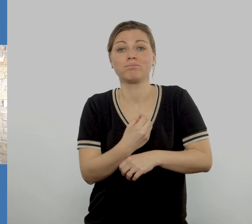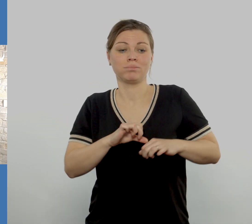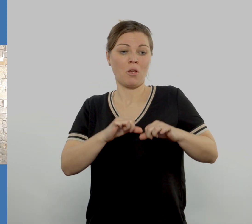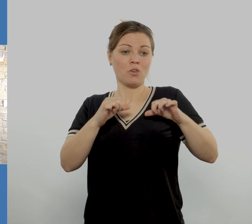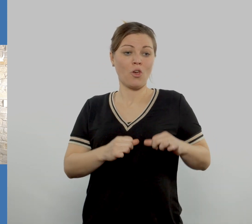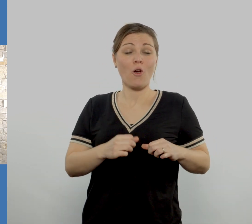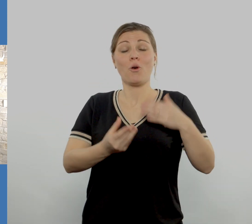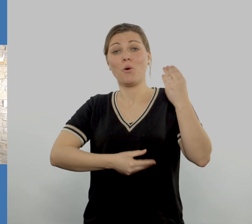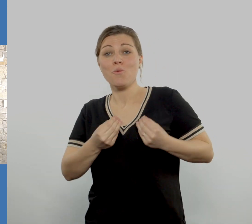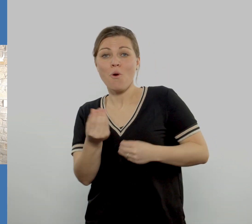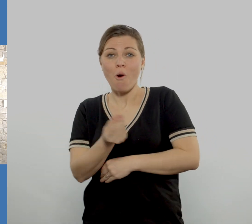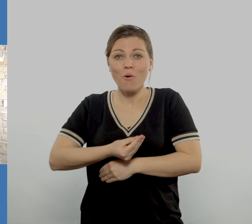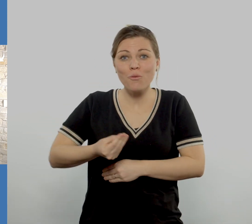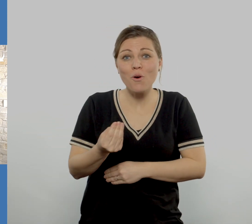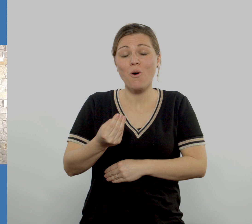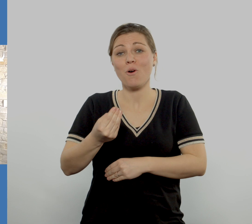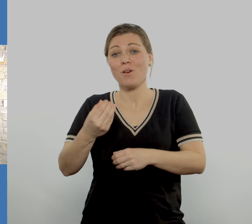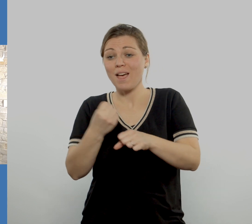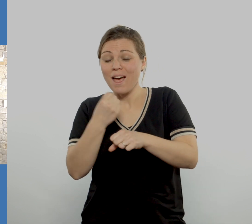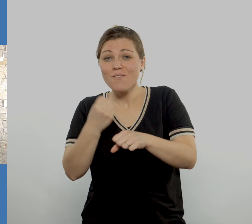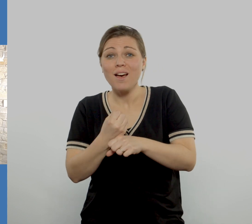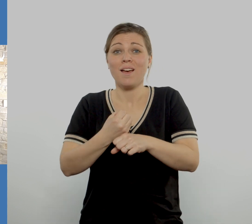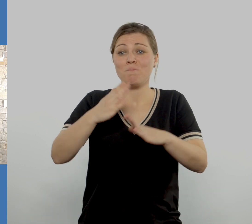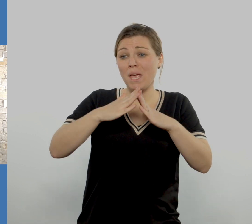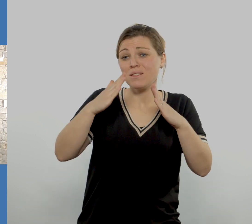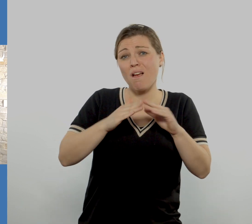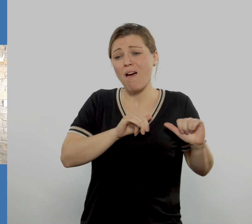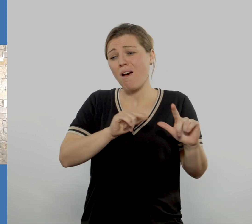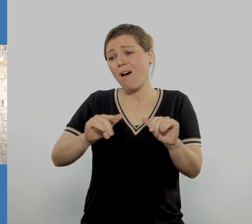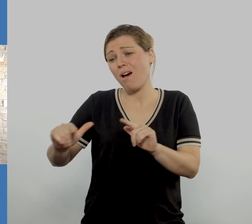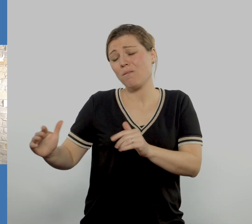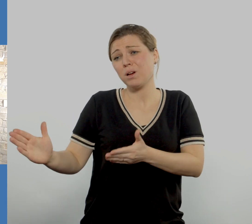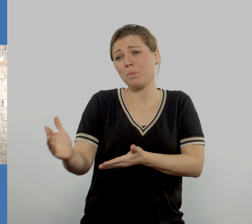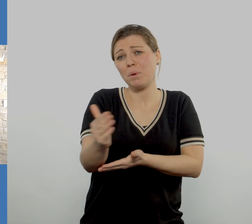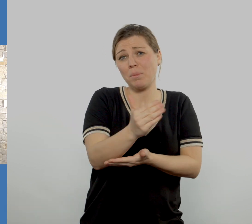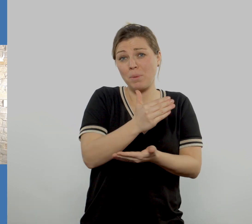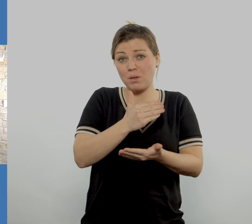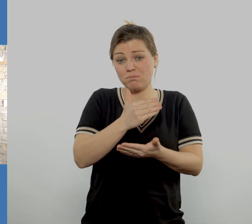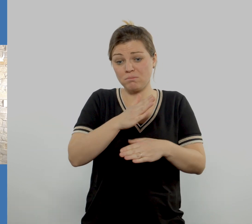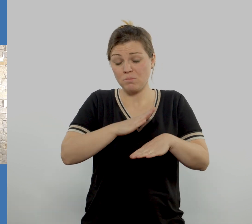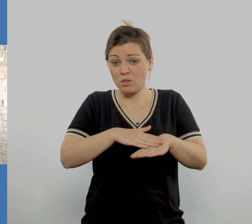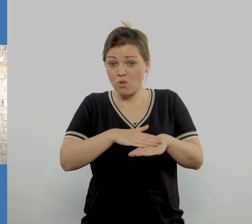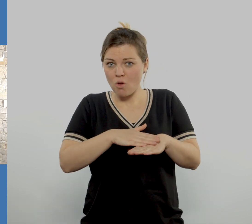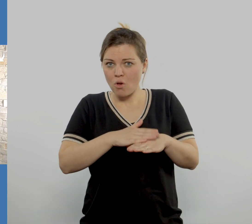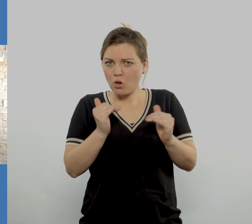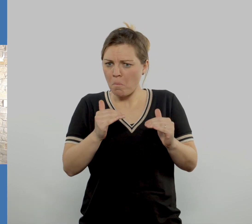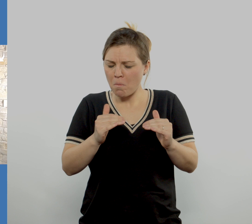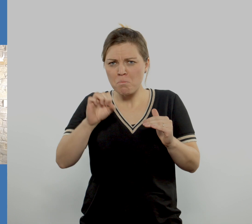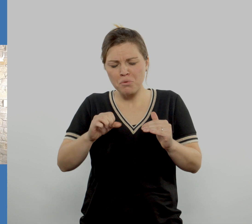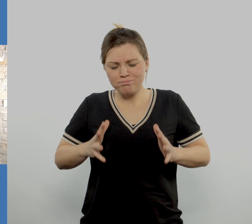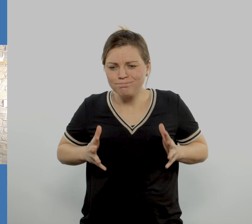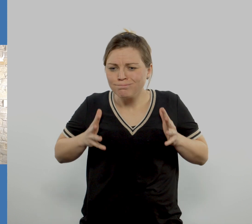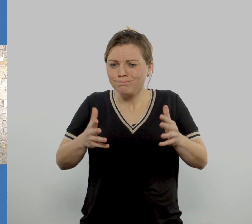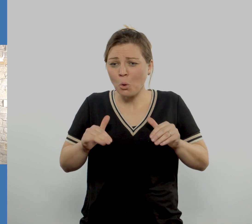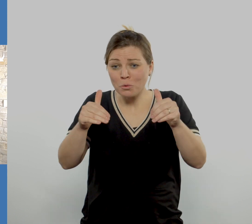sentimental, enfants, carrière professionnelle, qui ont eu maison, qui ont tout eu, mais ça n'a jamais empêché de pouvoir continuer,